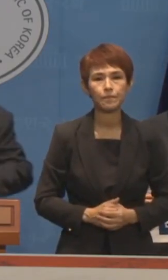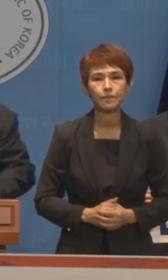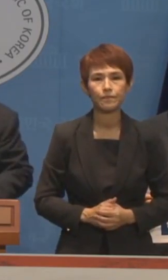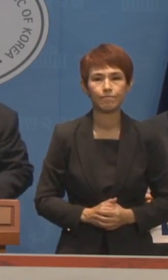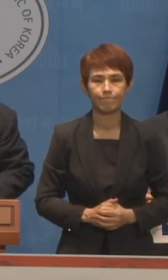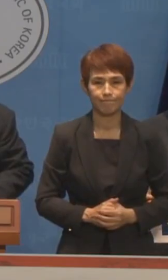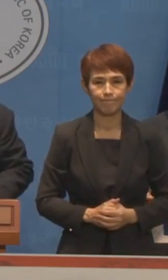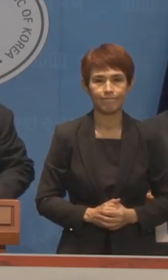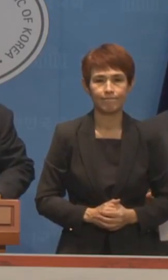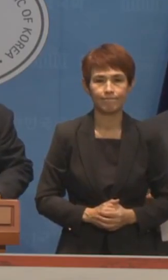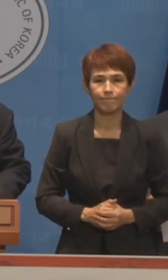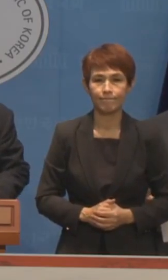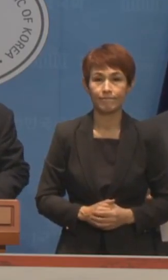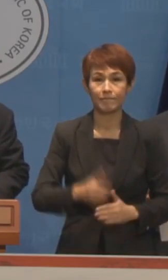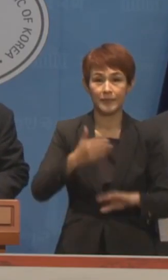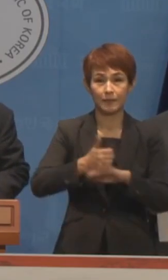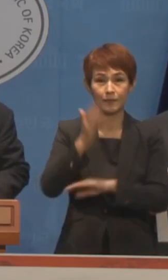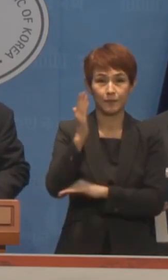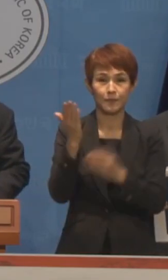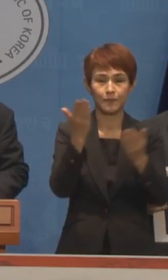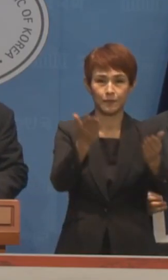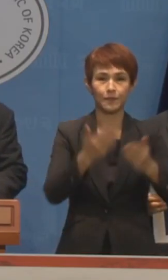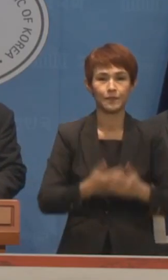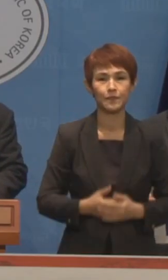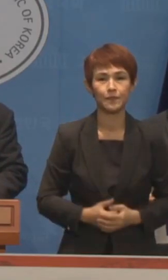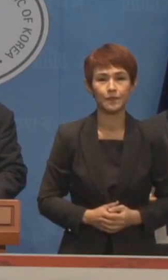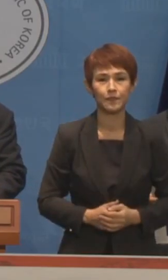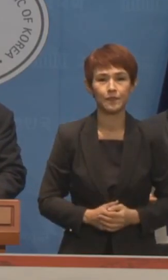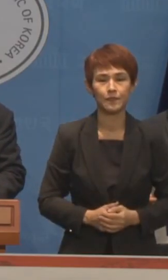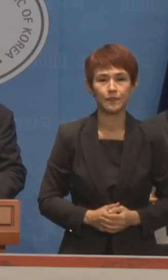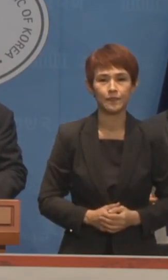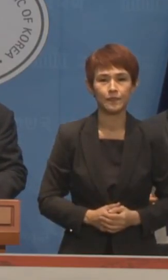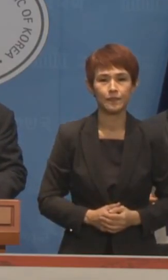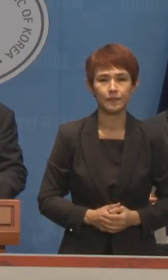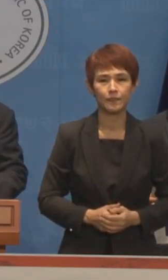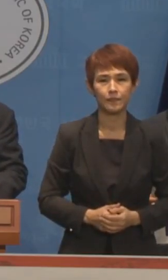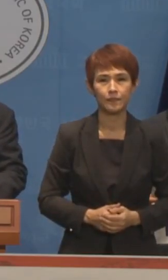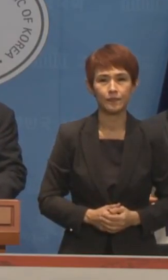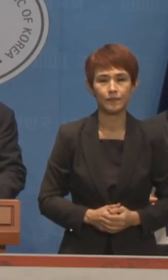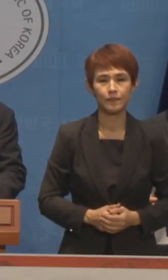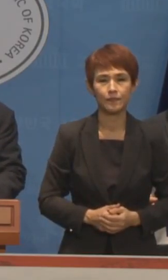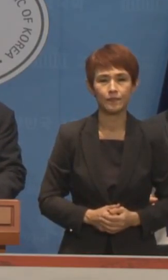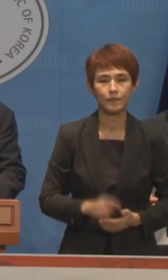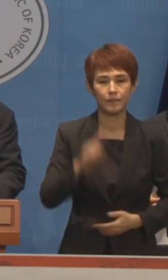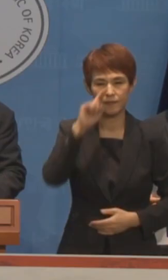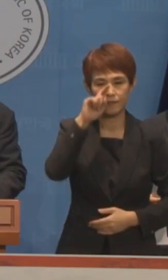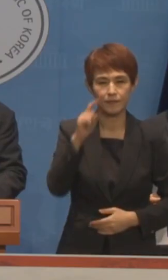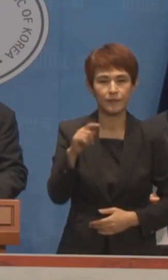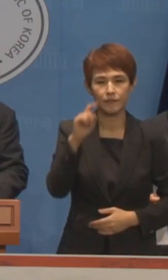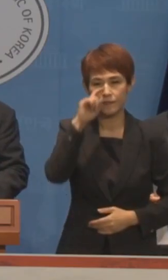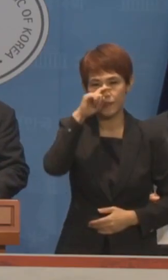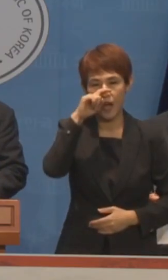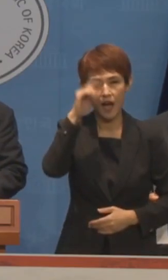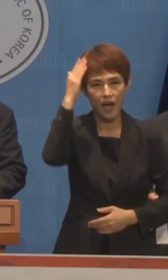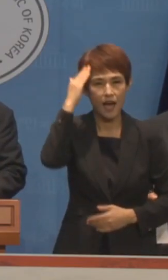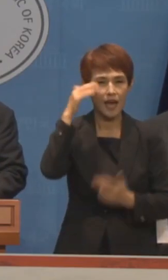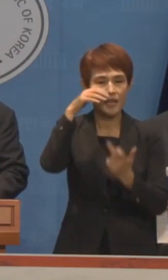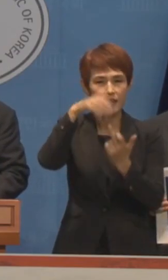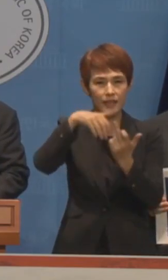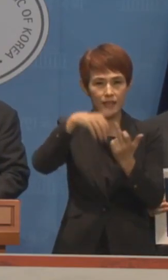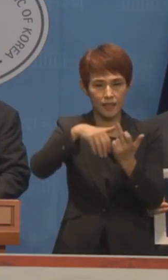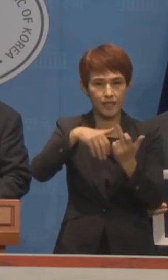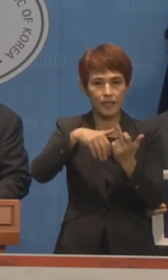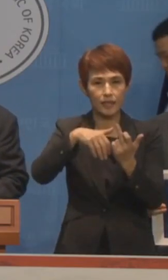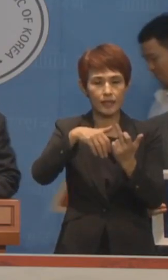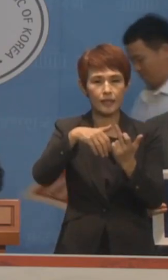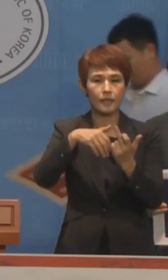예, 마지막 발언 이어가도록 하겠습니다. 우리 탈석탄법 제정 시민사회 연대에서 활동하고 계십니다. 우리 박수홍 활동가 모시고